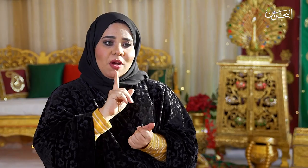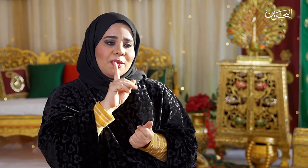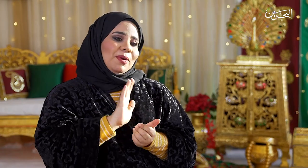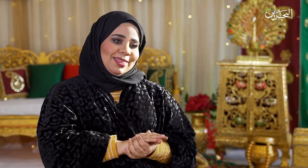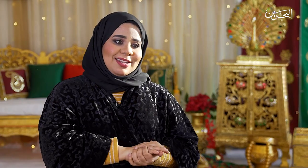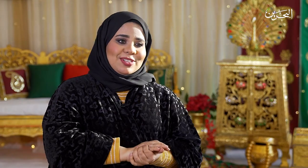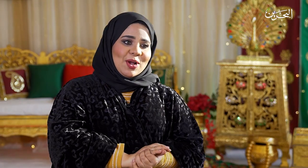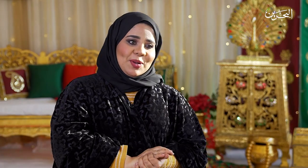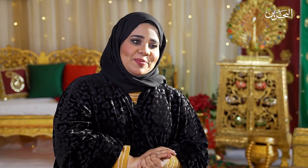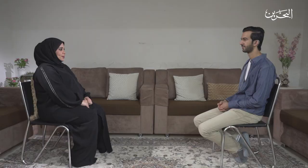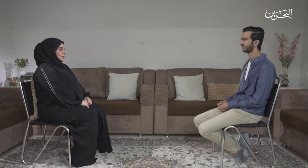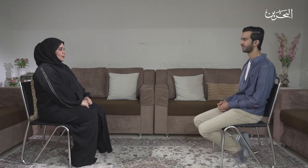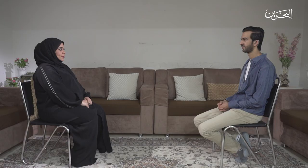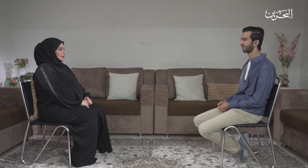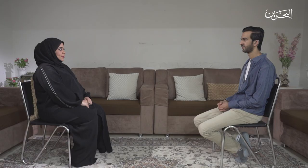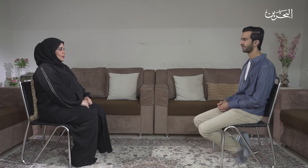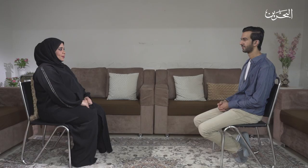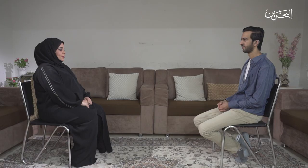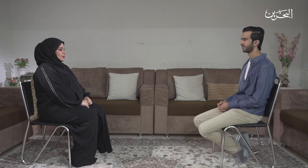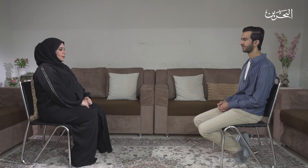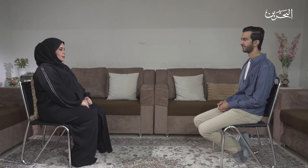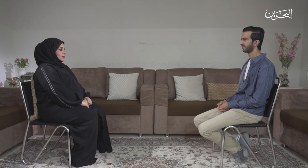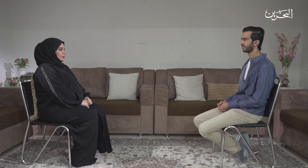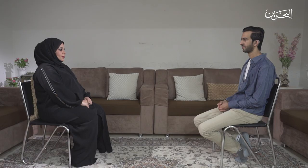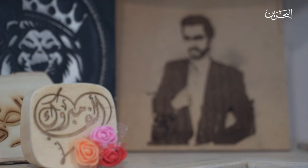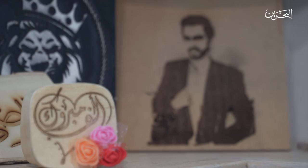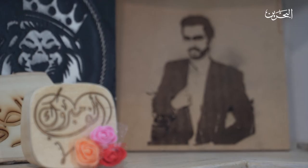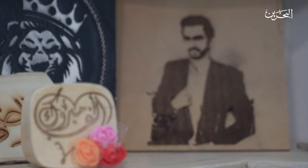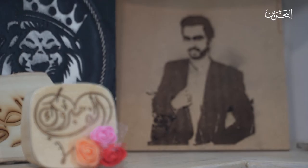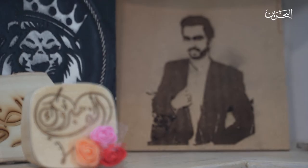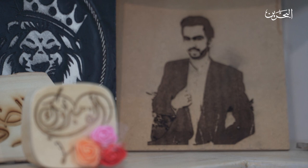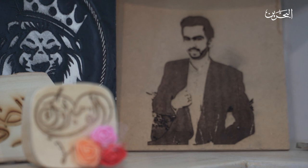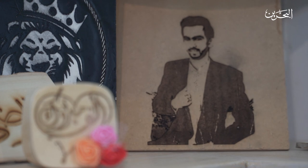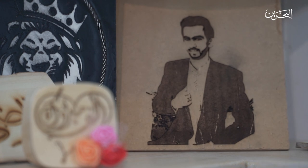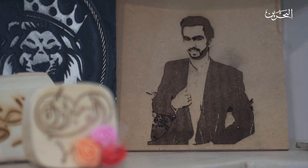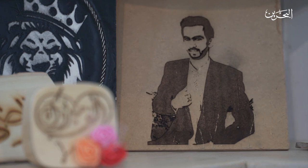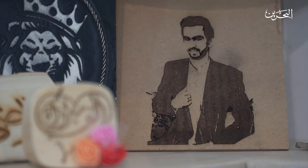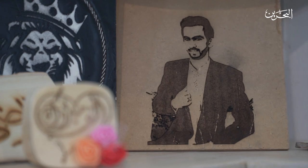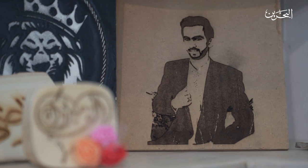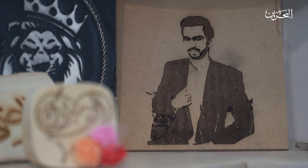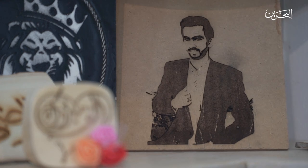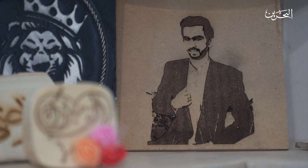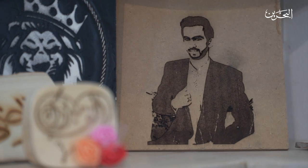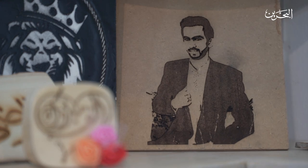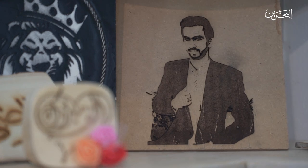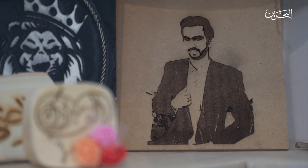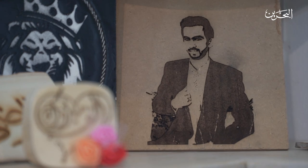معكم باذن الله تعالى. خصصنا هذه الحلقة لنستعرض النماذج المبدعة من فئة الصم